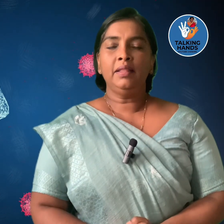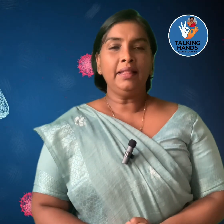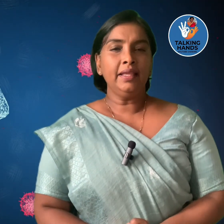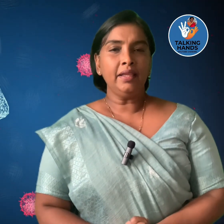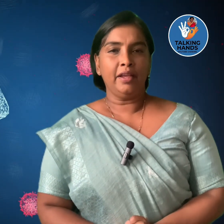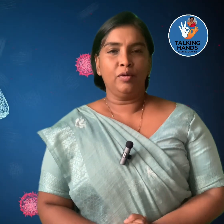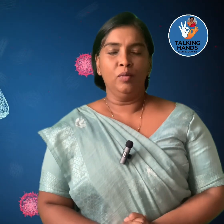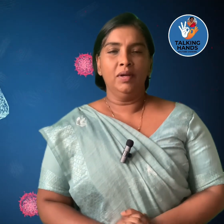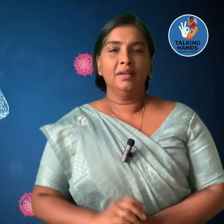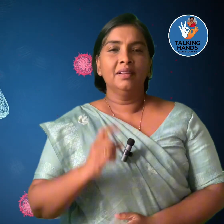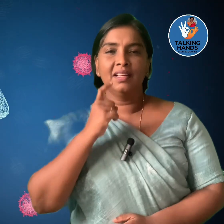දතේ කැක්කුම.